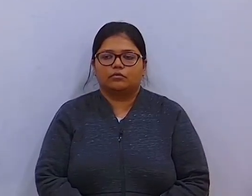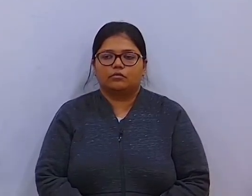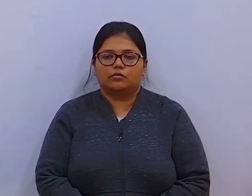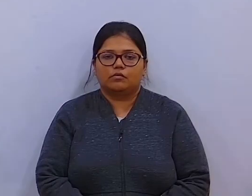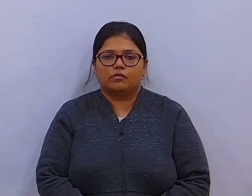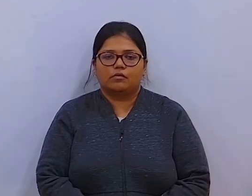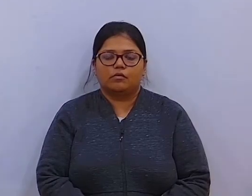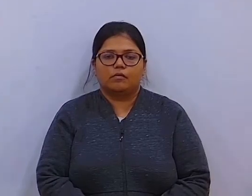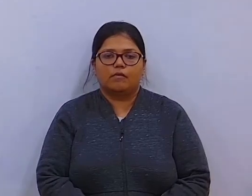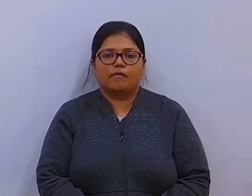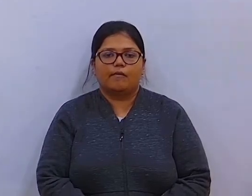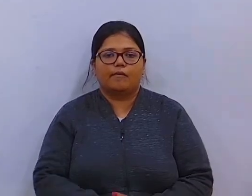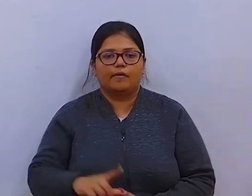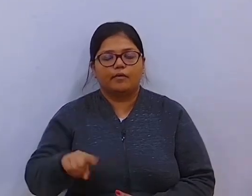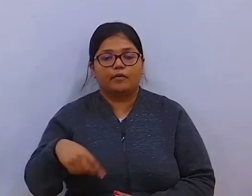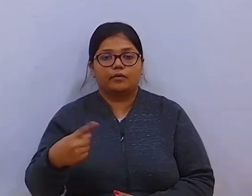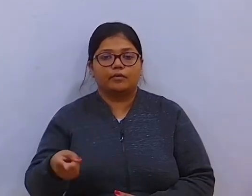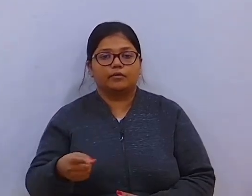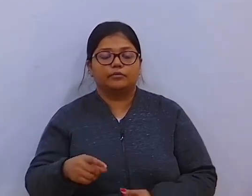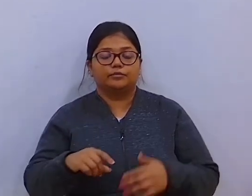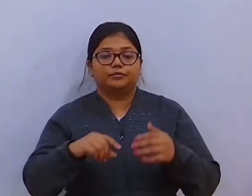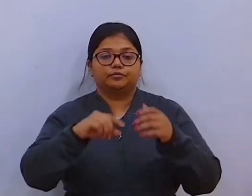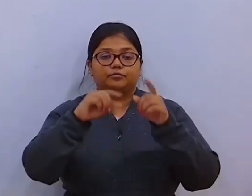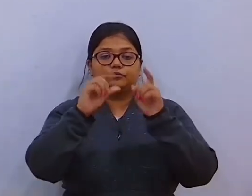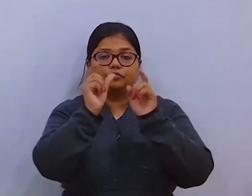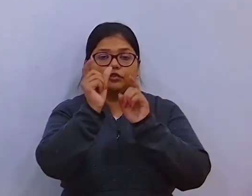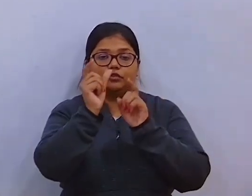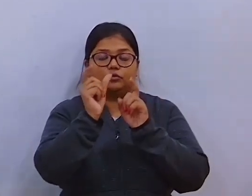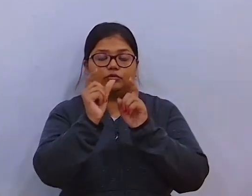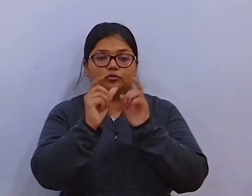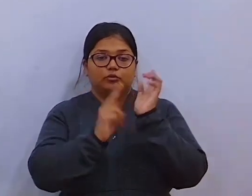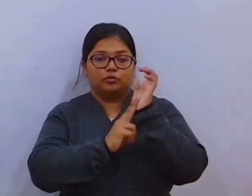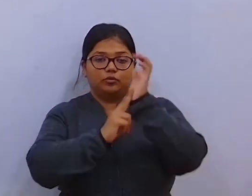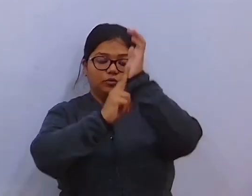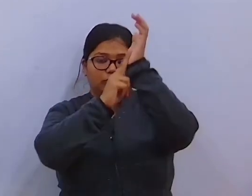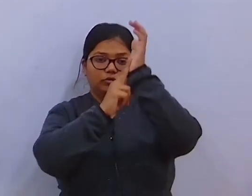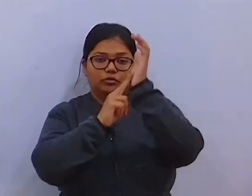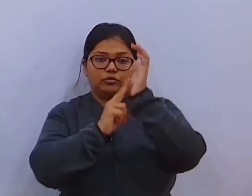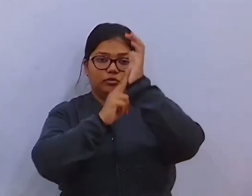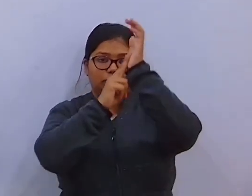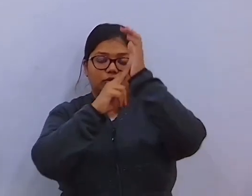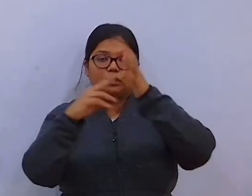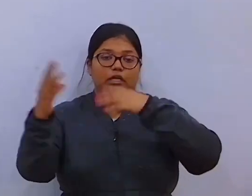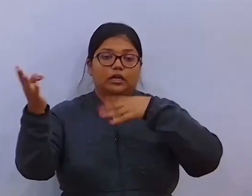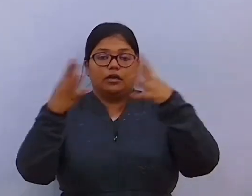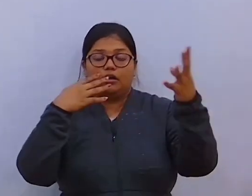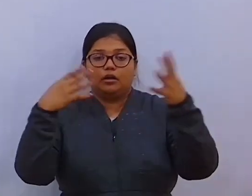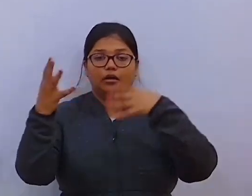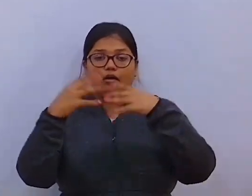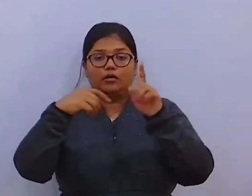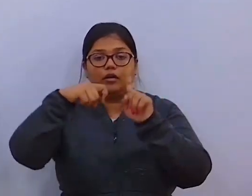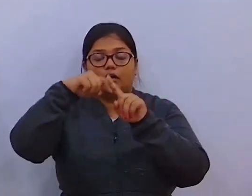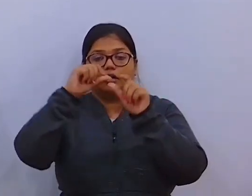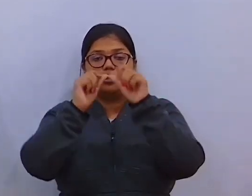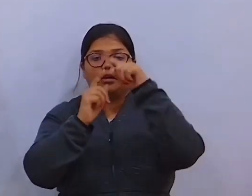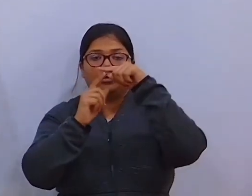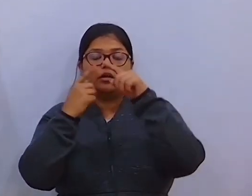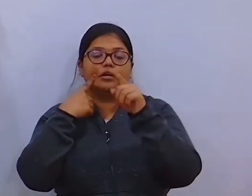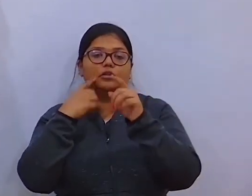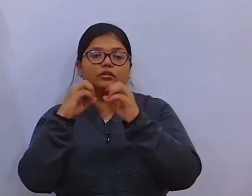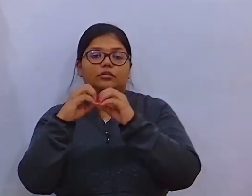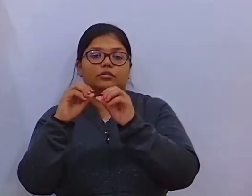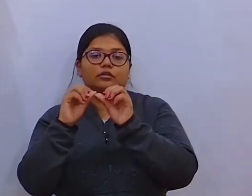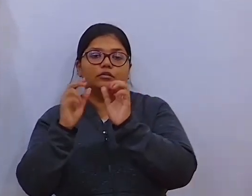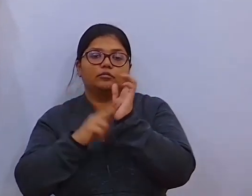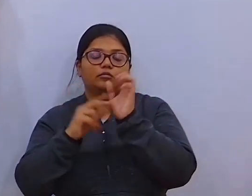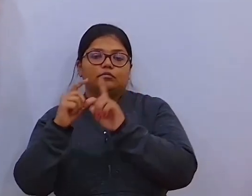ठीक, उत्तरी शीत कटिबंध। ठीक है, उत्तरी शीत कटिबंध कितने डिग्री रहता